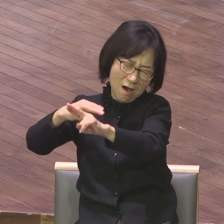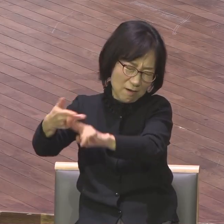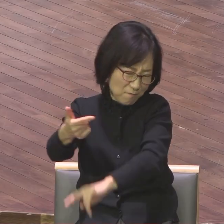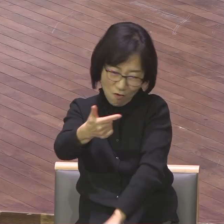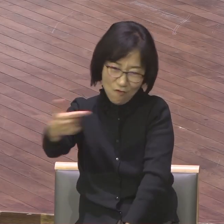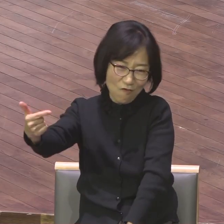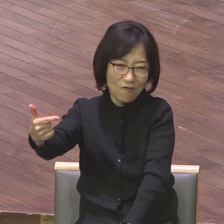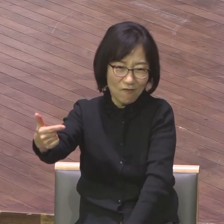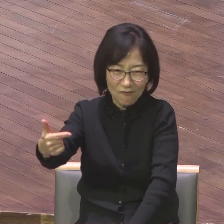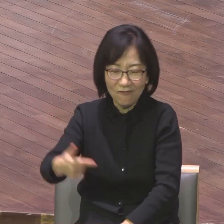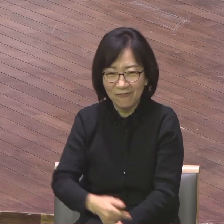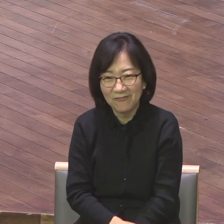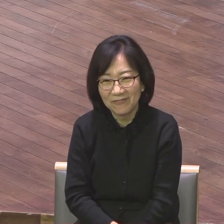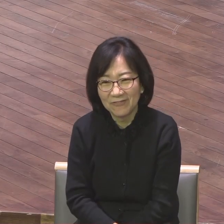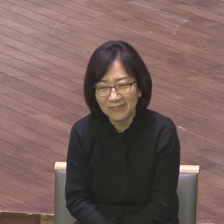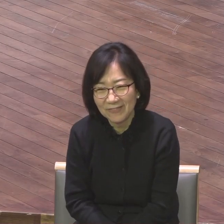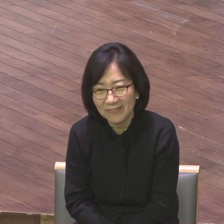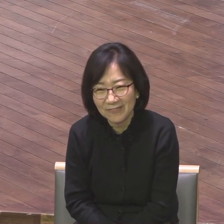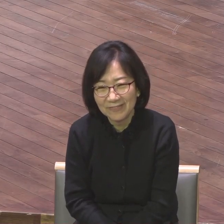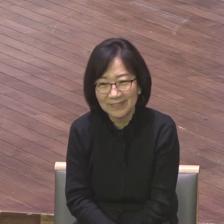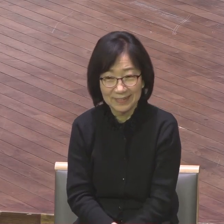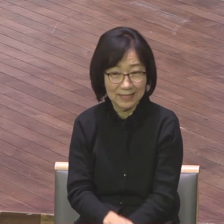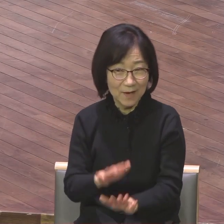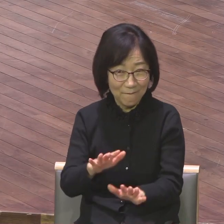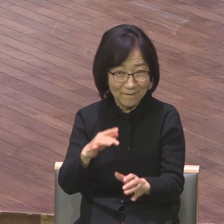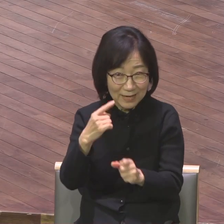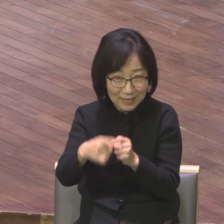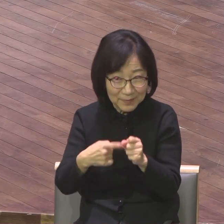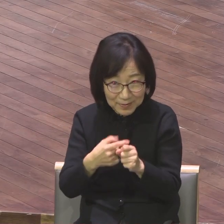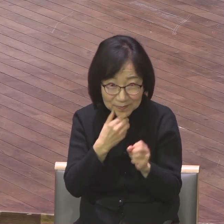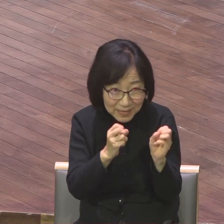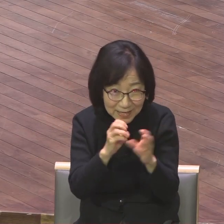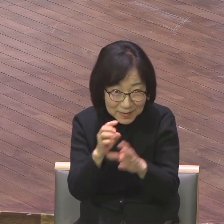아멘. 그럼 올해 한번 해볼래요?